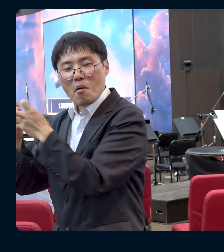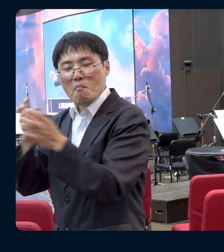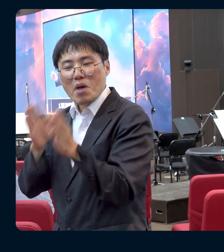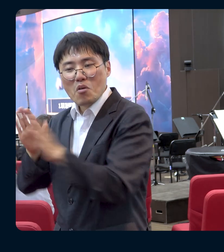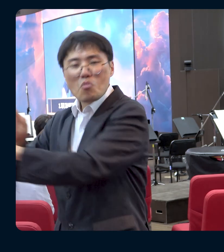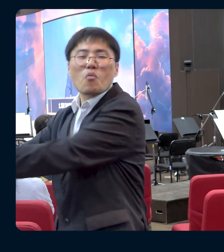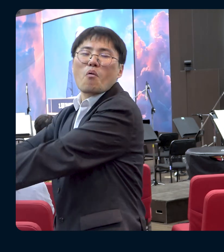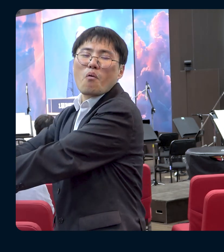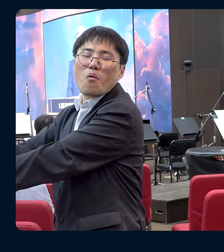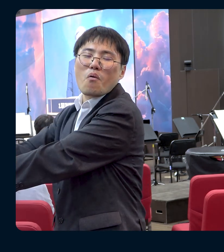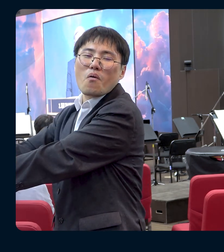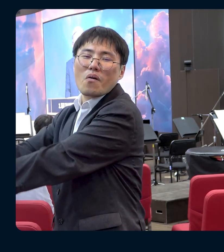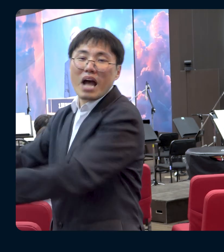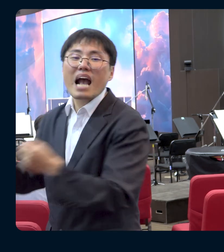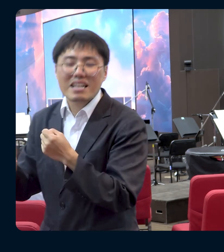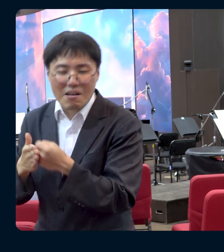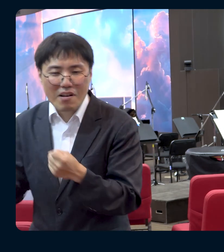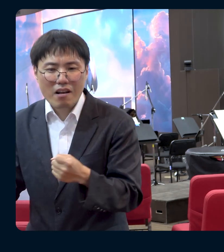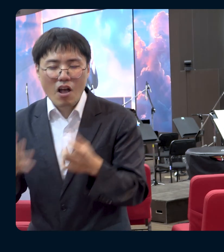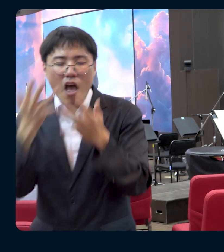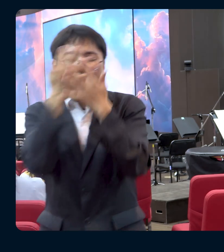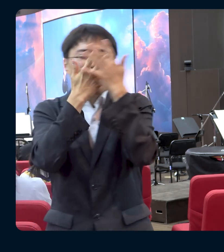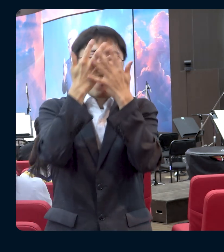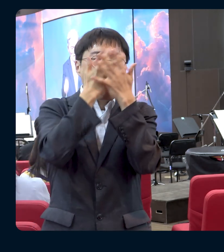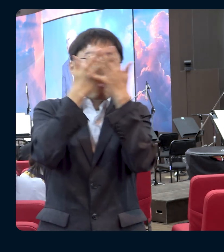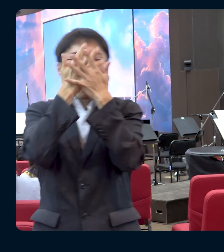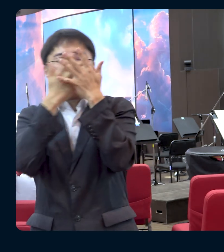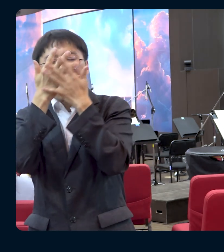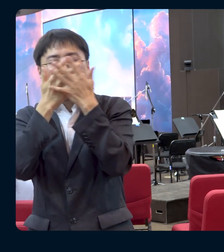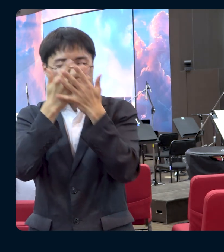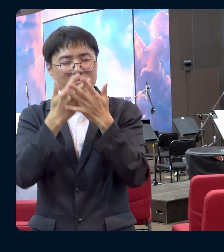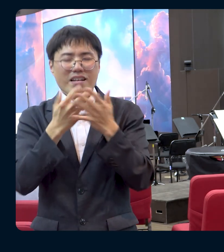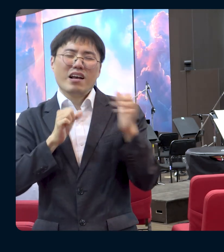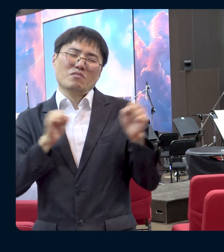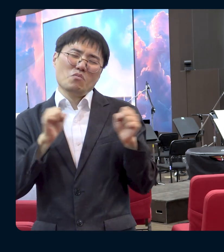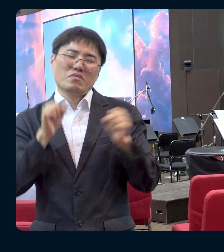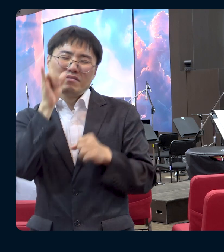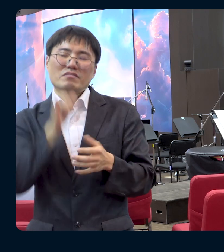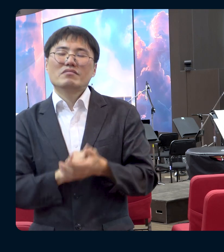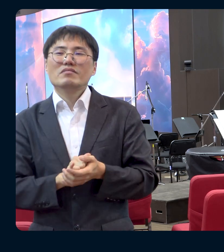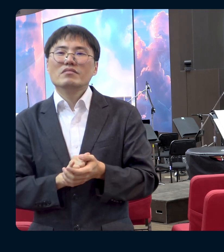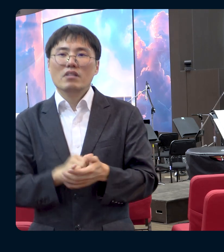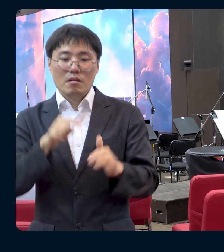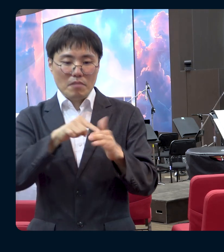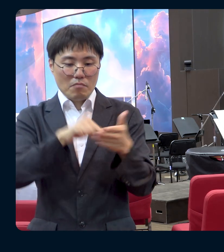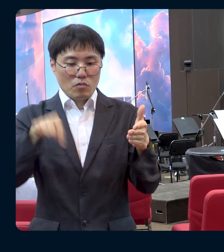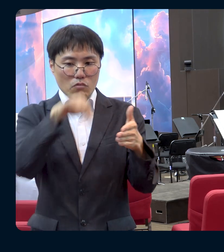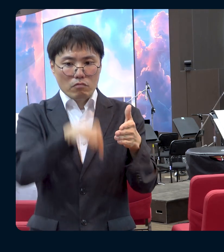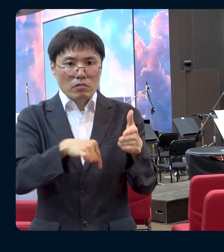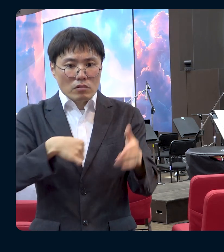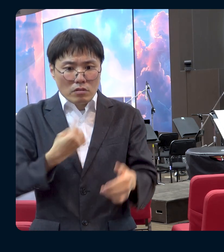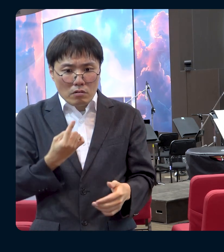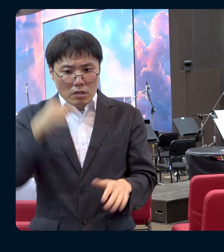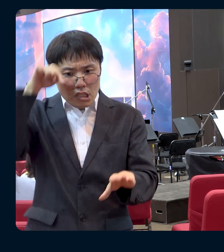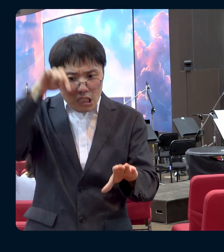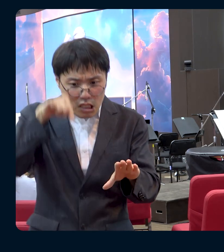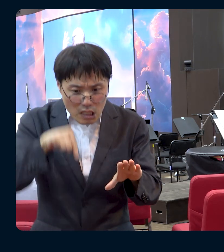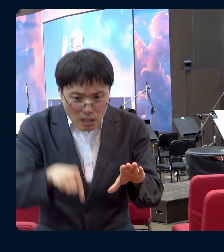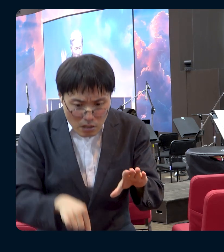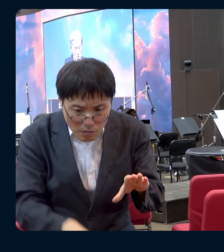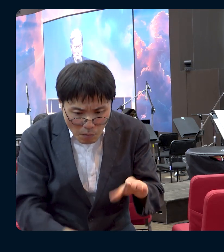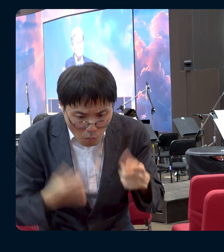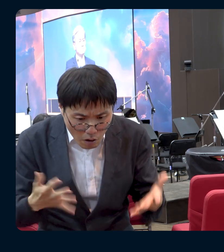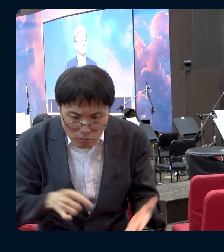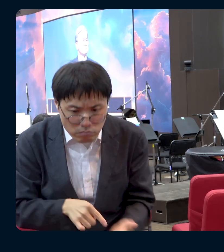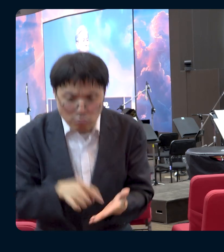놓고, 혹은 빠져나갈 수 있는 방법을 만들어 놓고, 그러다 보니까 회색지대에 서 있다 그 말이에요. 그러다 보니까 마음속으로도 자기를